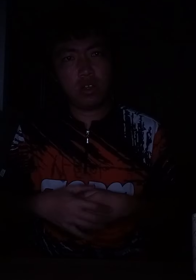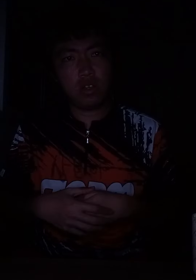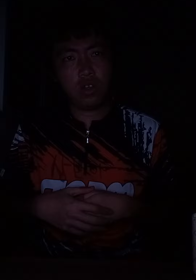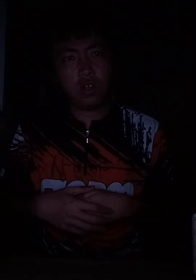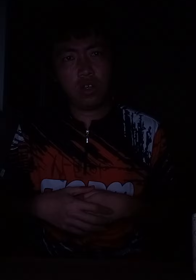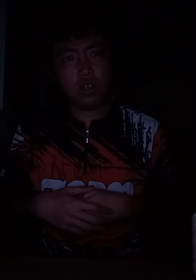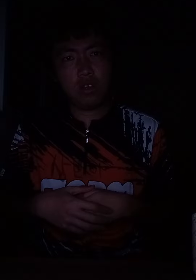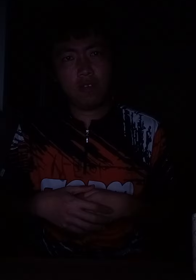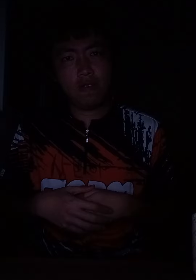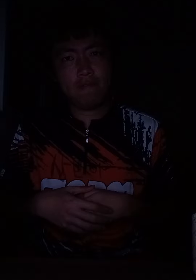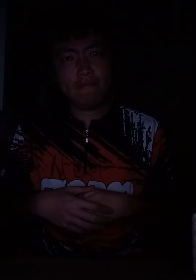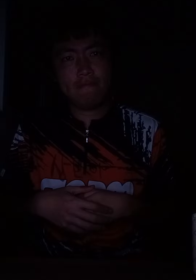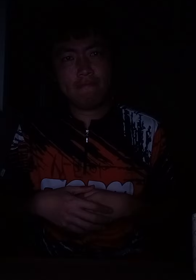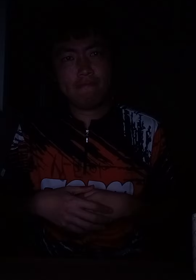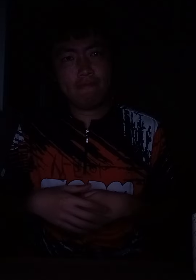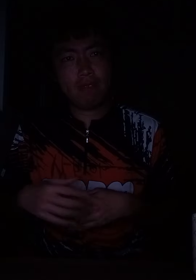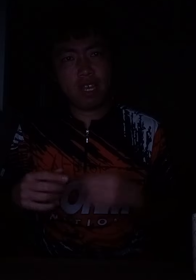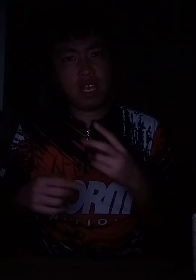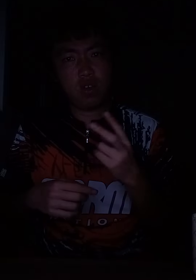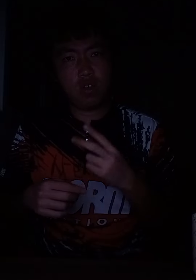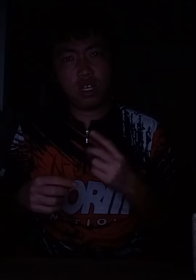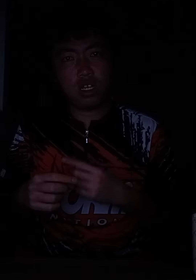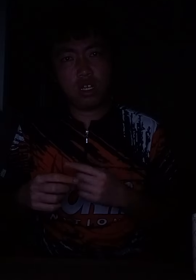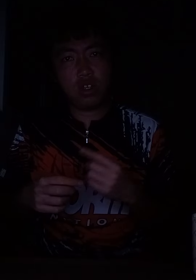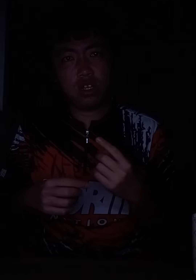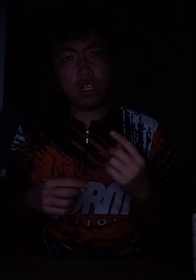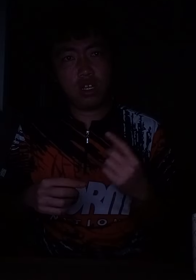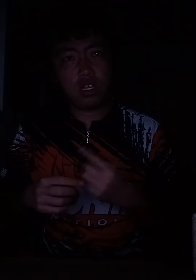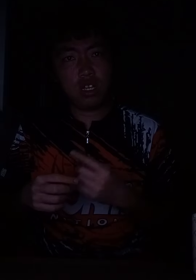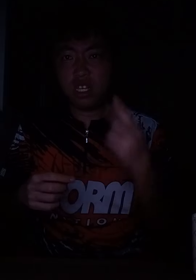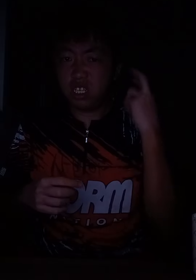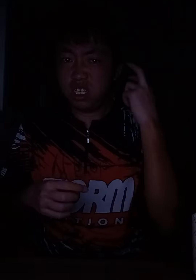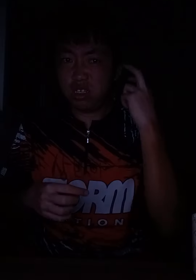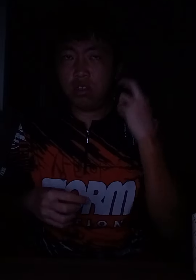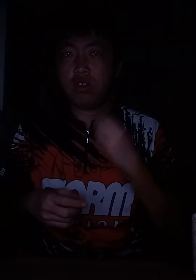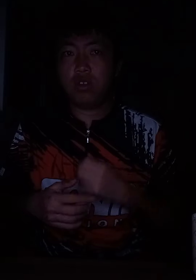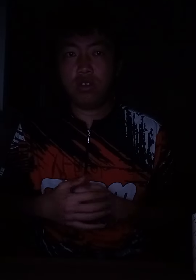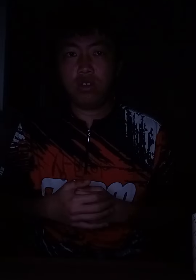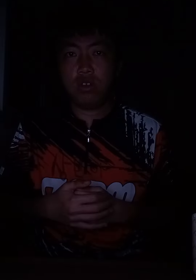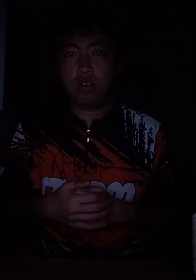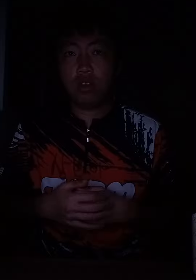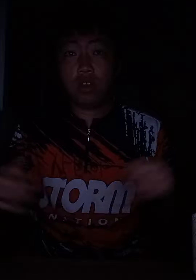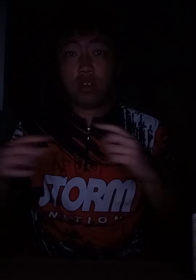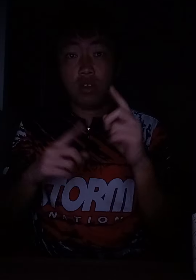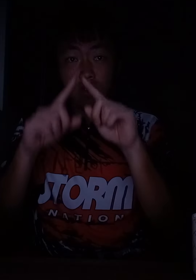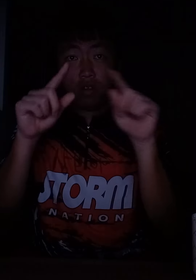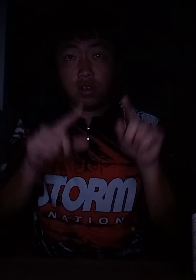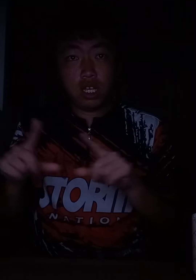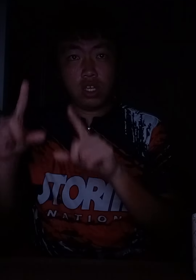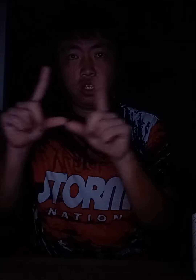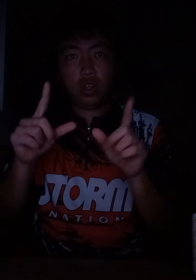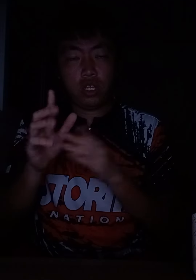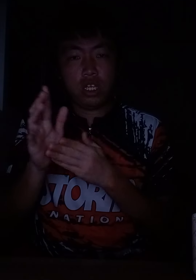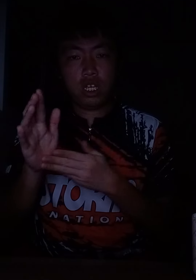또 남성들이 다시 찾아와 해코지하진 않을까 걱정돼 경찰에 신고했습니다. CCTV 영상을 확보한 경찰은 편의점